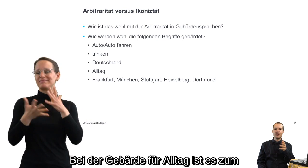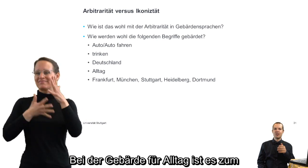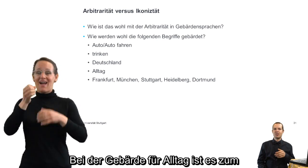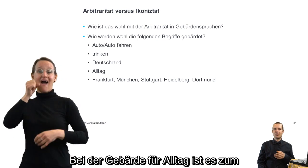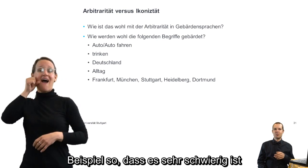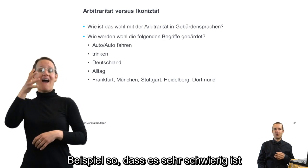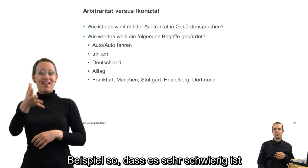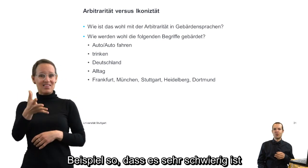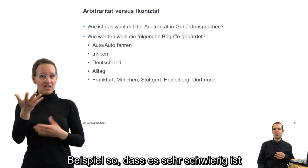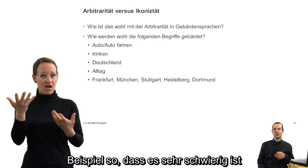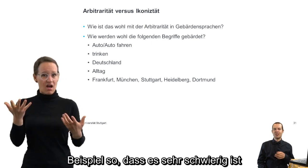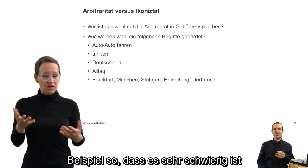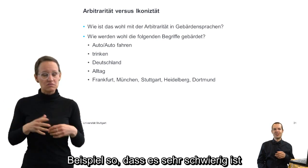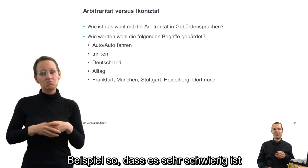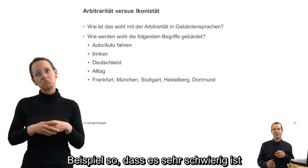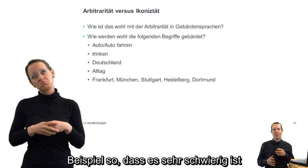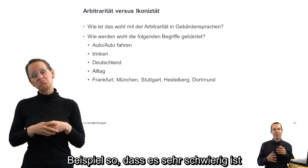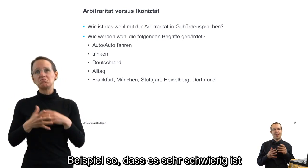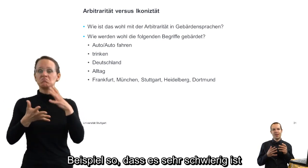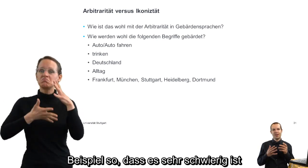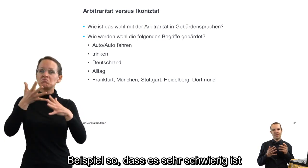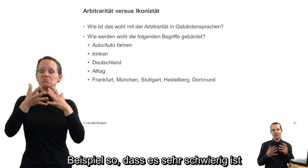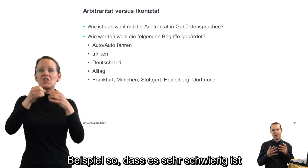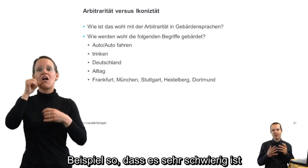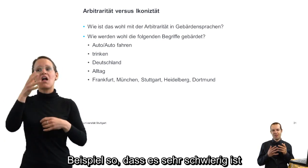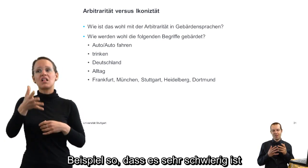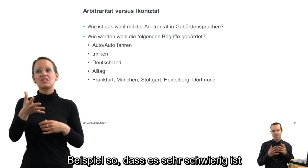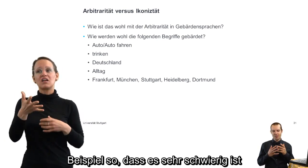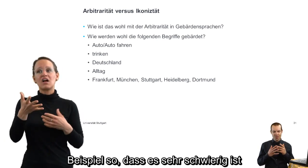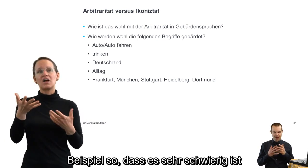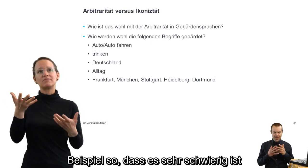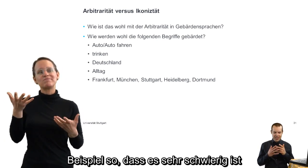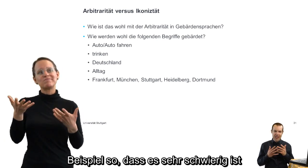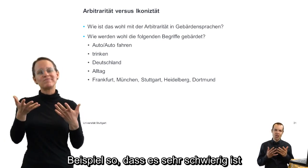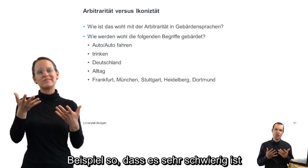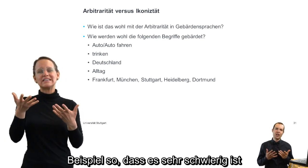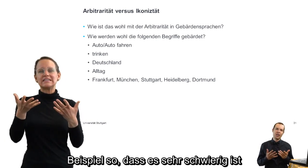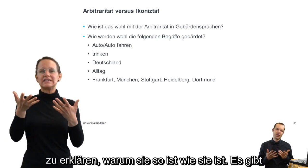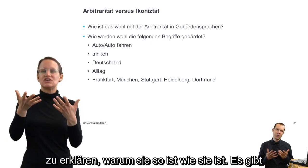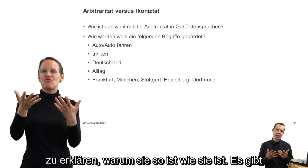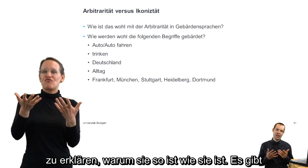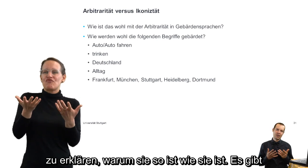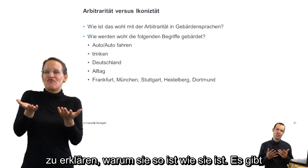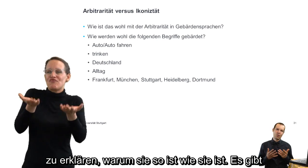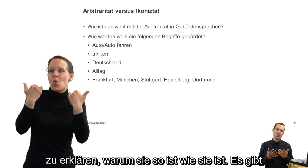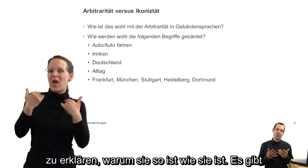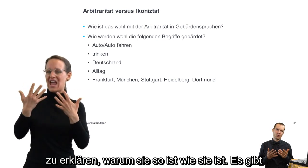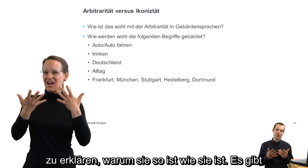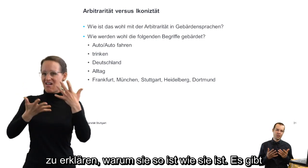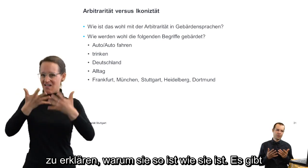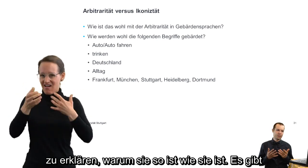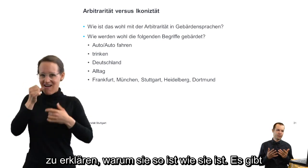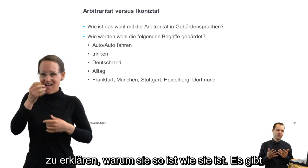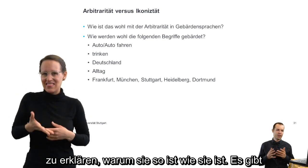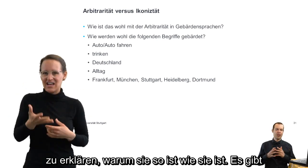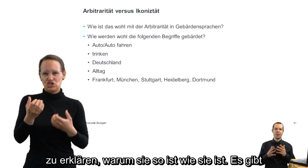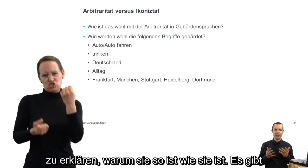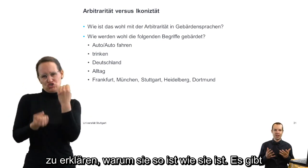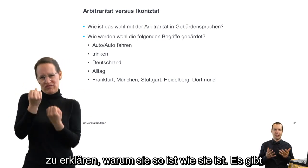Alltag ist es zum Beispiel so, dass es sehr schwierig ist zu erklären, warum die so ist.